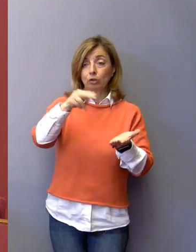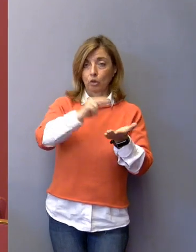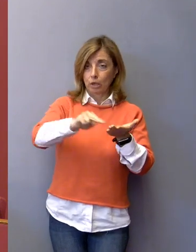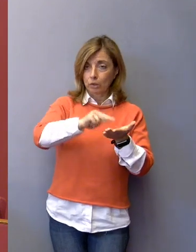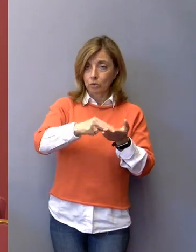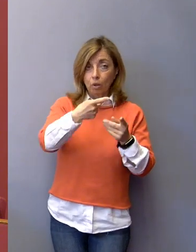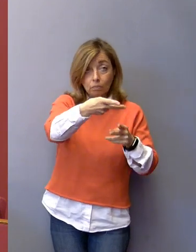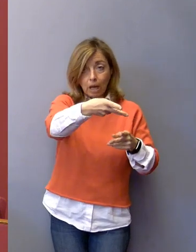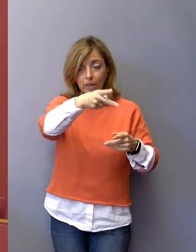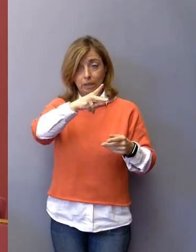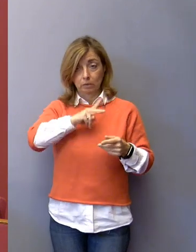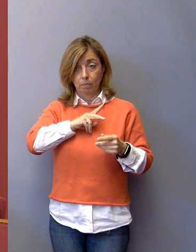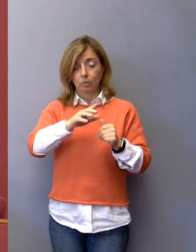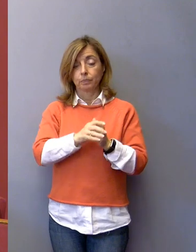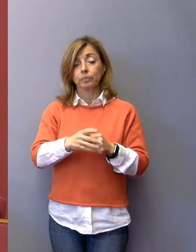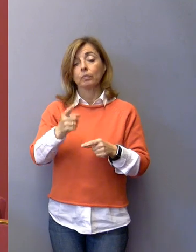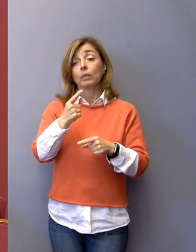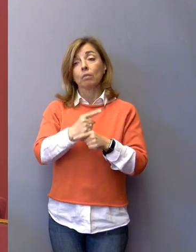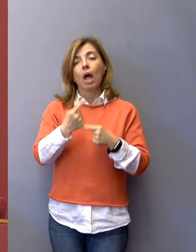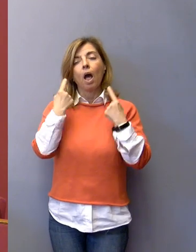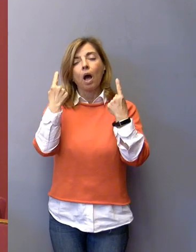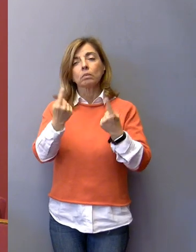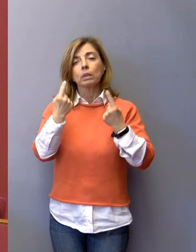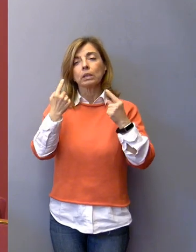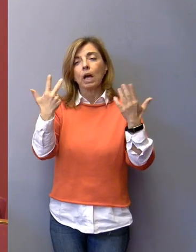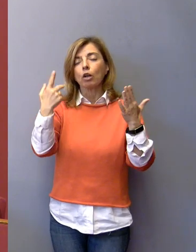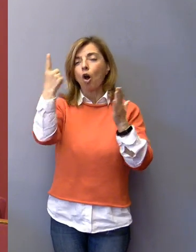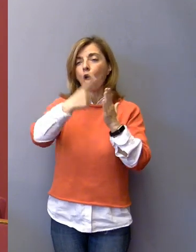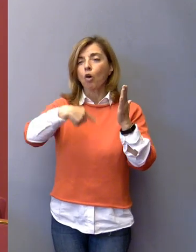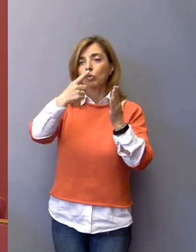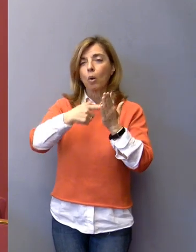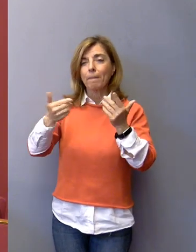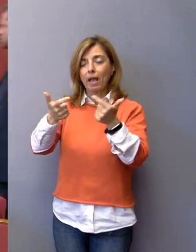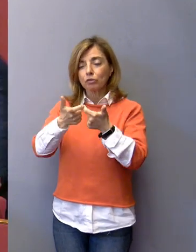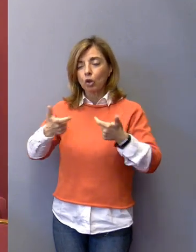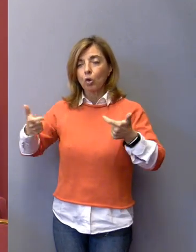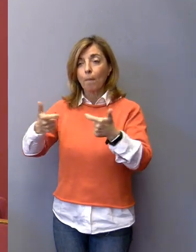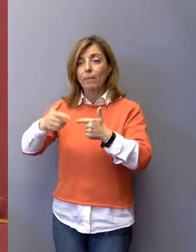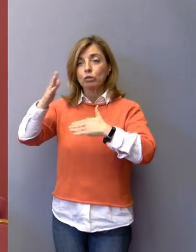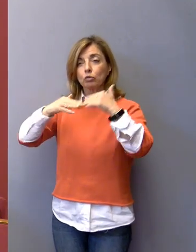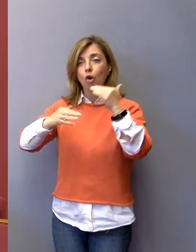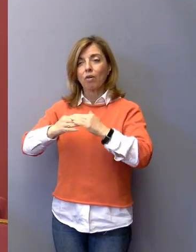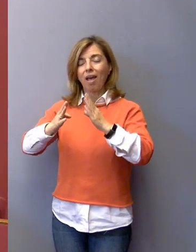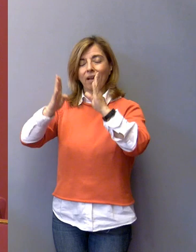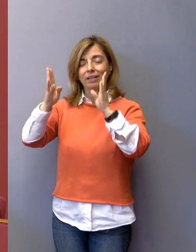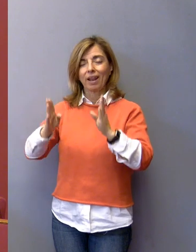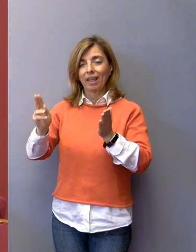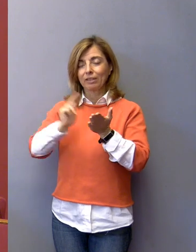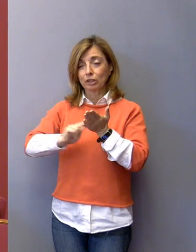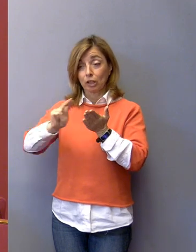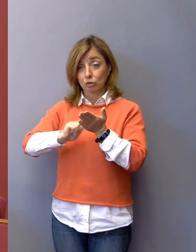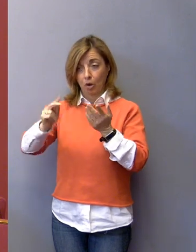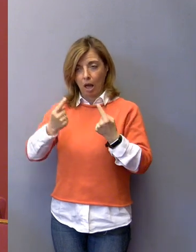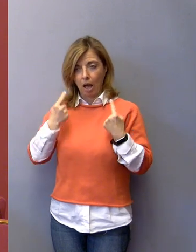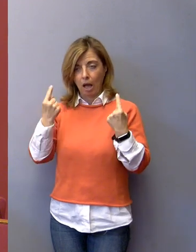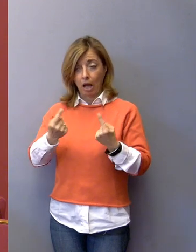per aspettare circa 8 mesi una commissione sulle edilizia scolastica e vedremo domani come andrà la